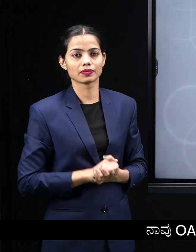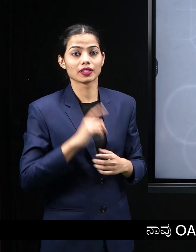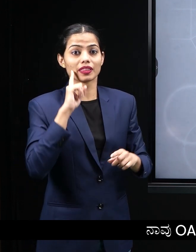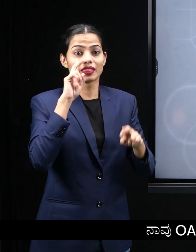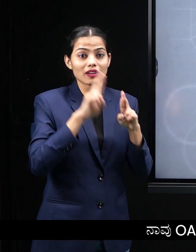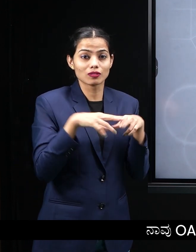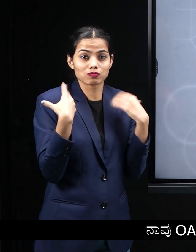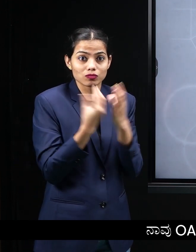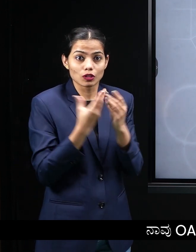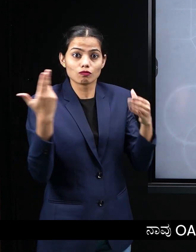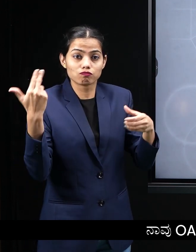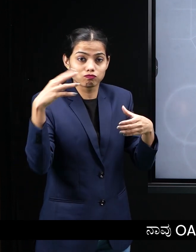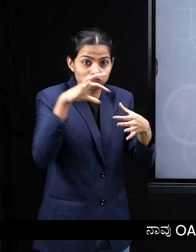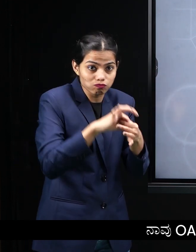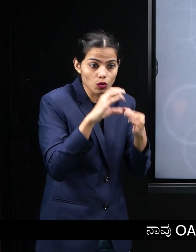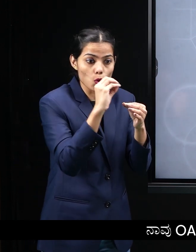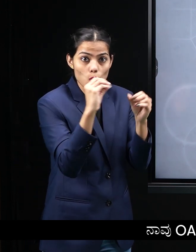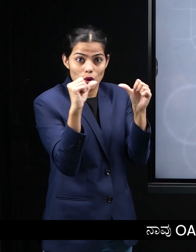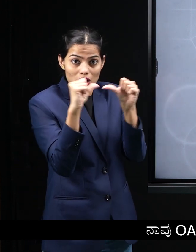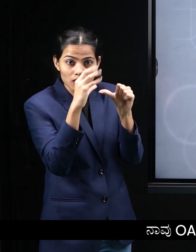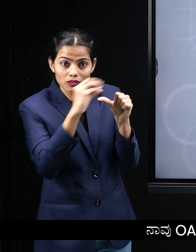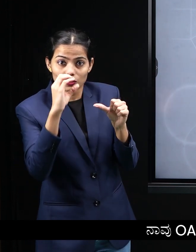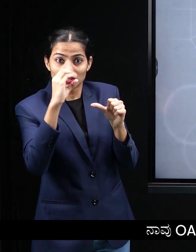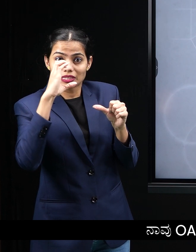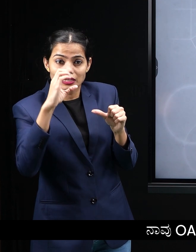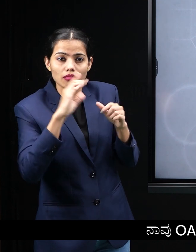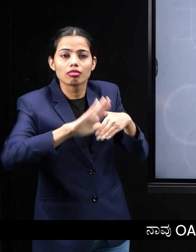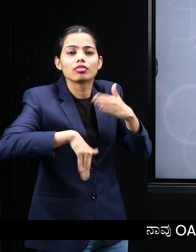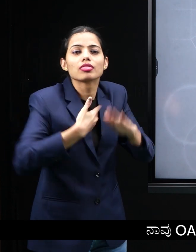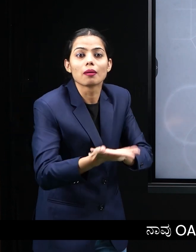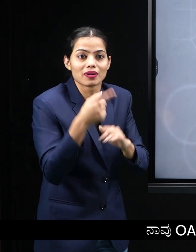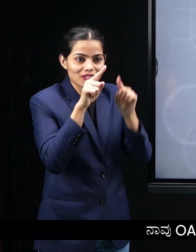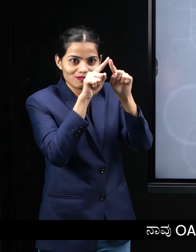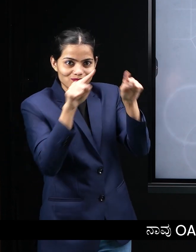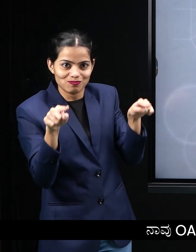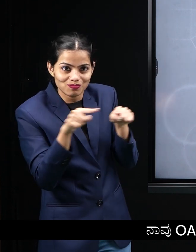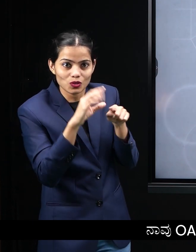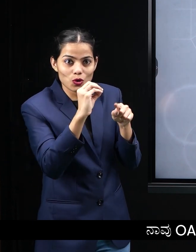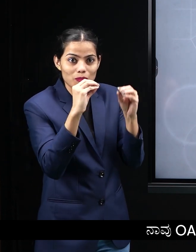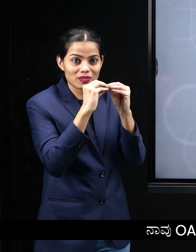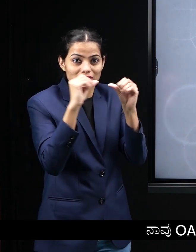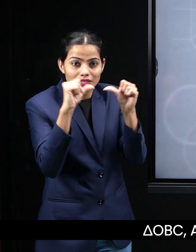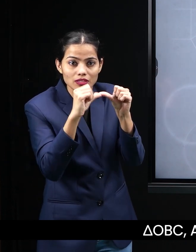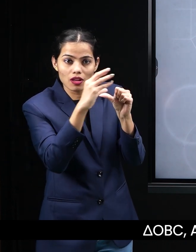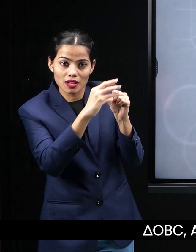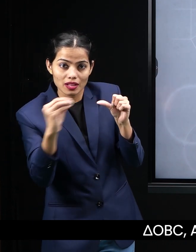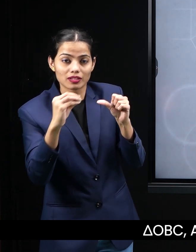ನಾವು ಒಎ ಮತ್ತು ಒಸಿಗೆ ಸೇರಿದರೆ ನಂತರ ಟ್ರಯಾಂಗಲ್ ಒಬಿಎ ಮತ್ತು ಟ್ರಯಾಂಗಲ್